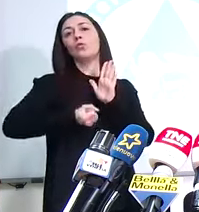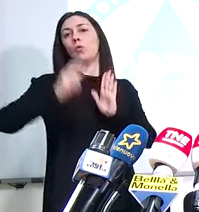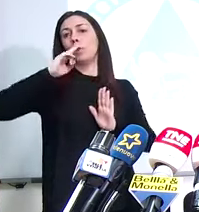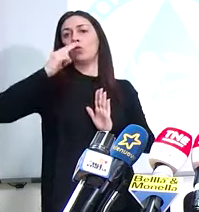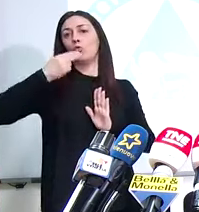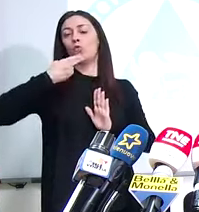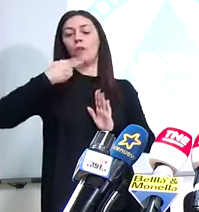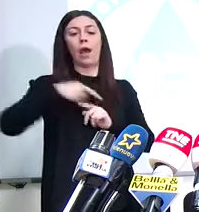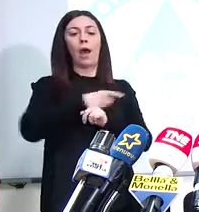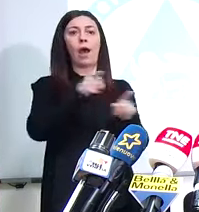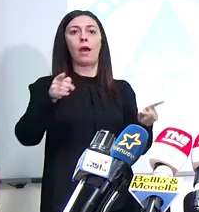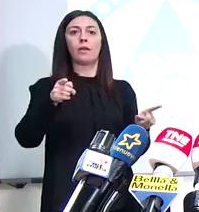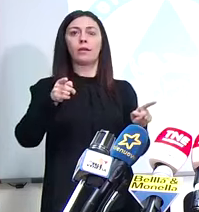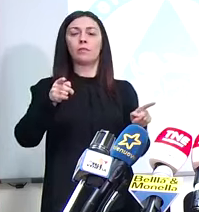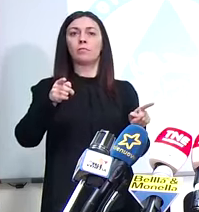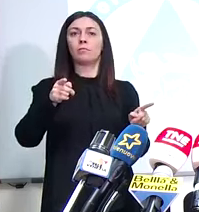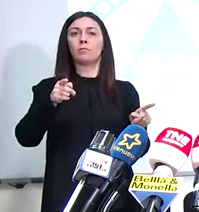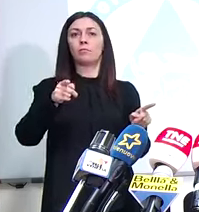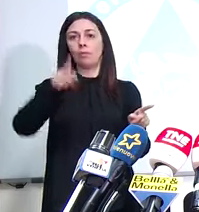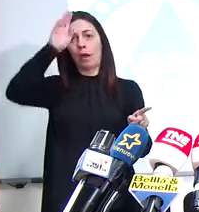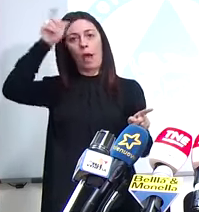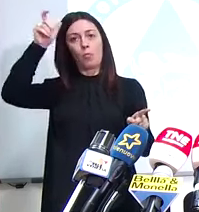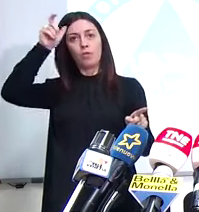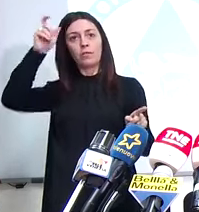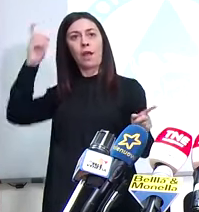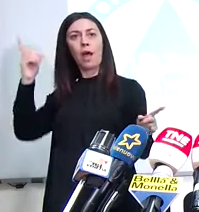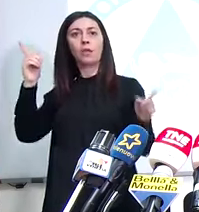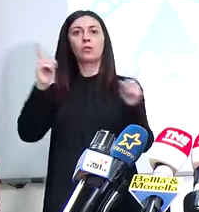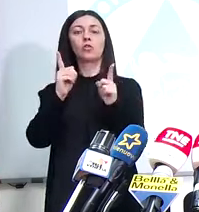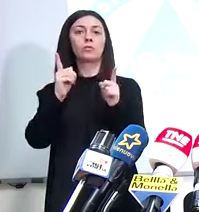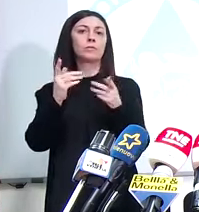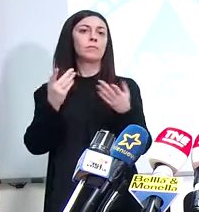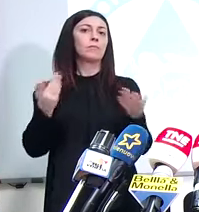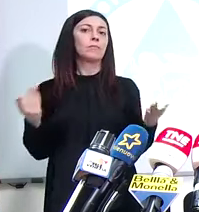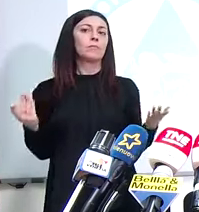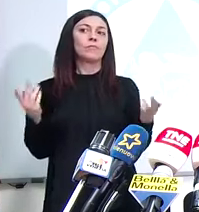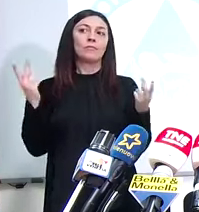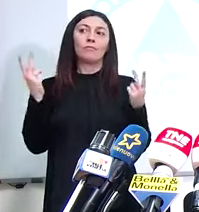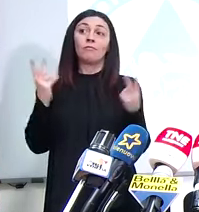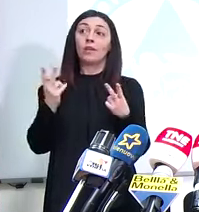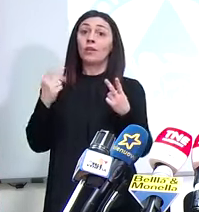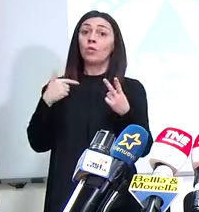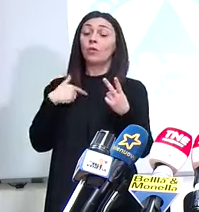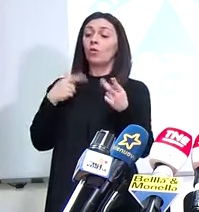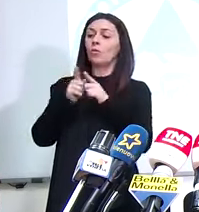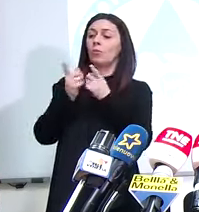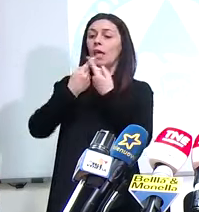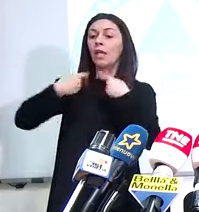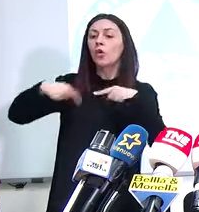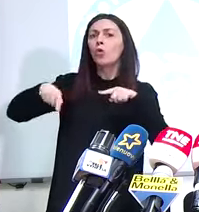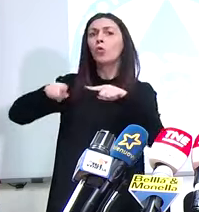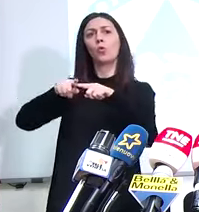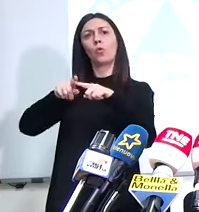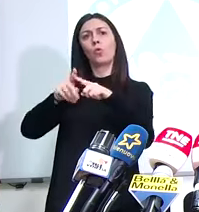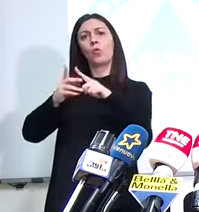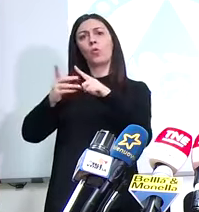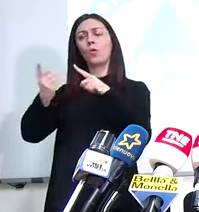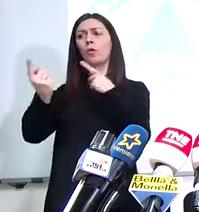lo farà lui farò stalinista poi 6 è ancora più indelicato perché io non ho mai partecipato a un tavolo diciamo di